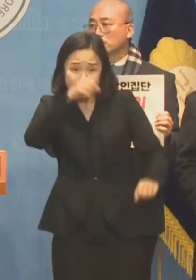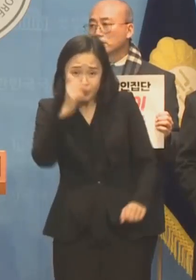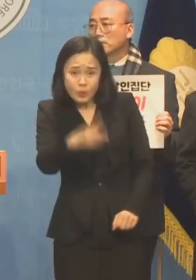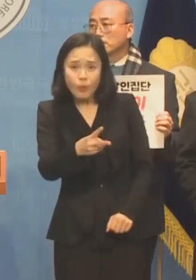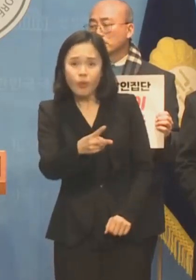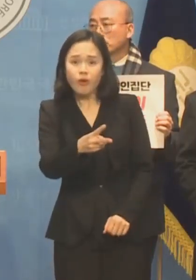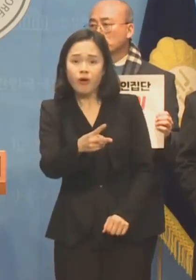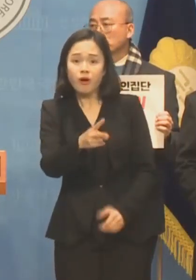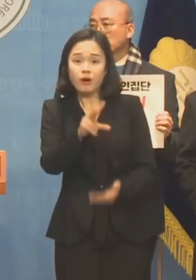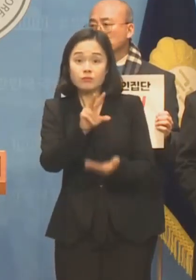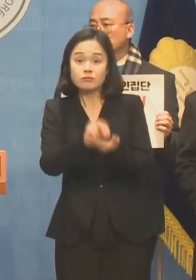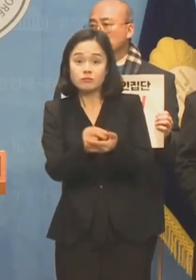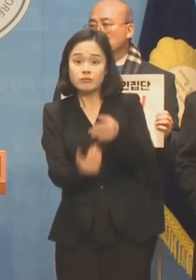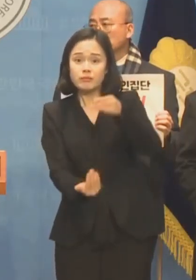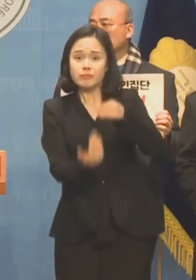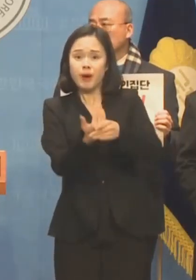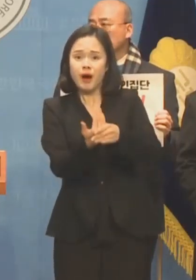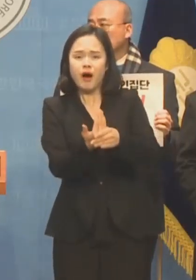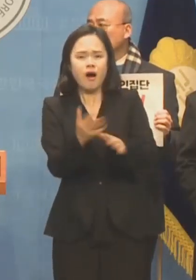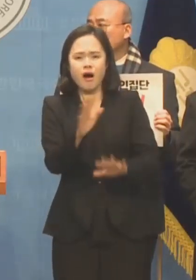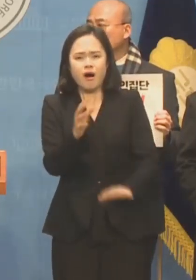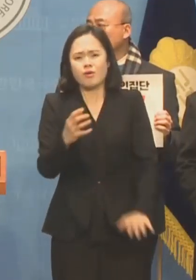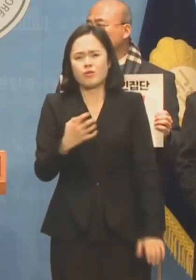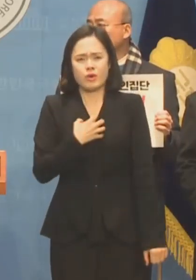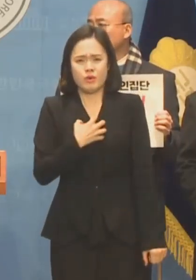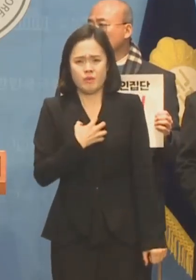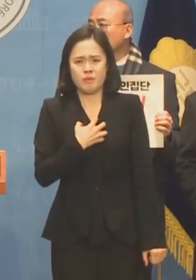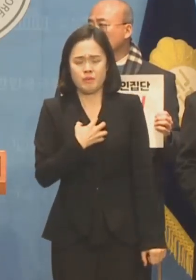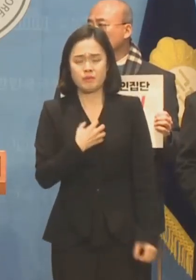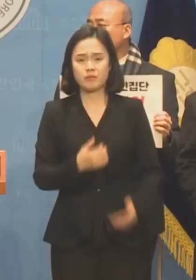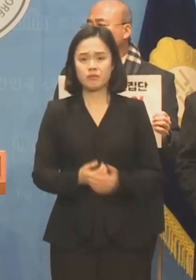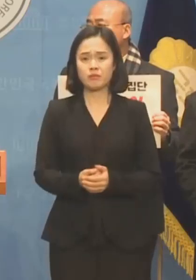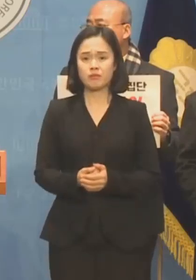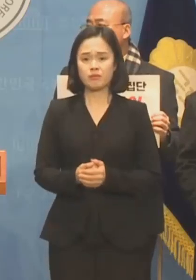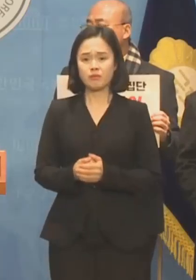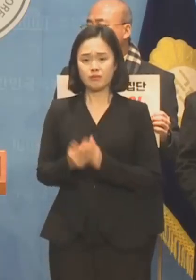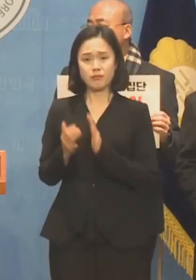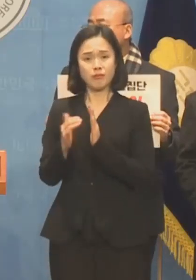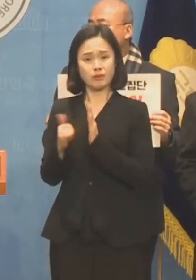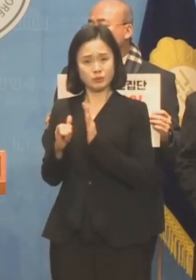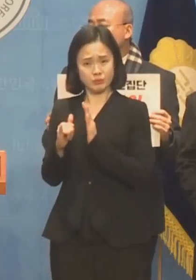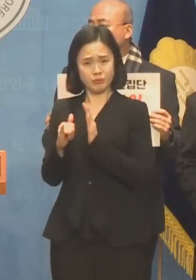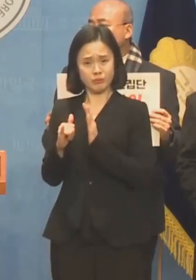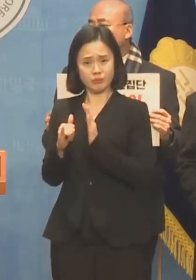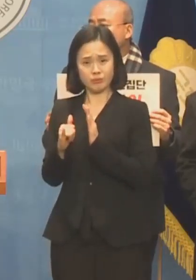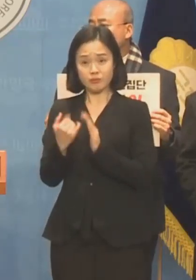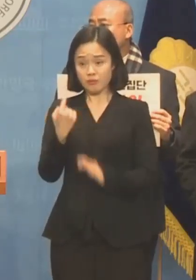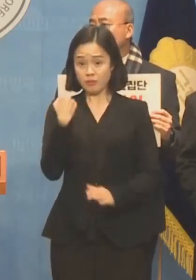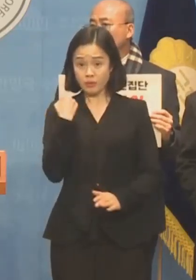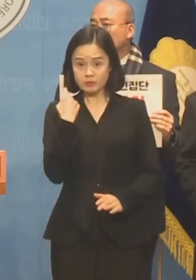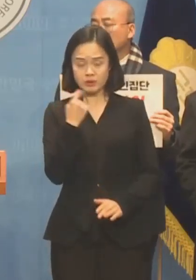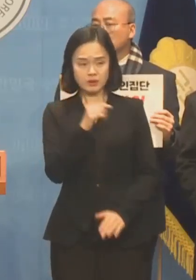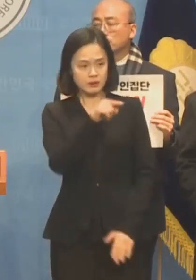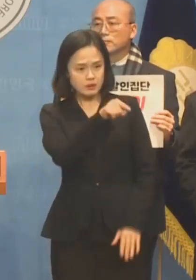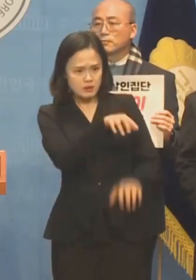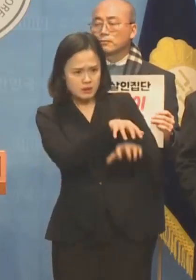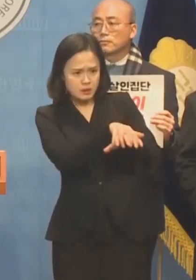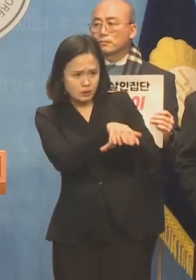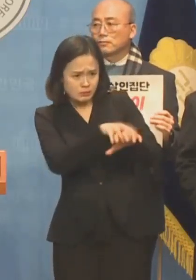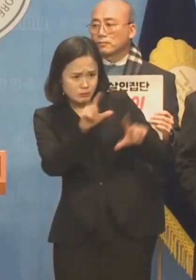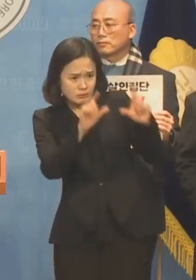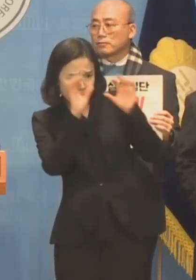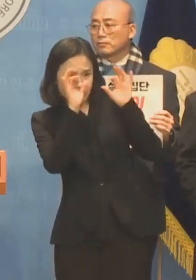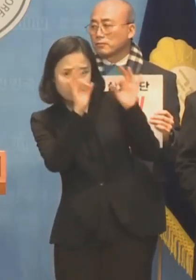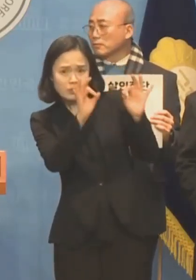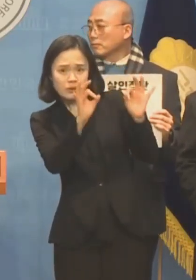뒤따르지 않습니다. 저희 가족은 어제 그 모습, 백골단 그 모습을 보고 또